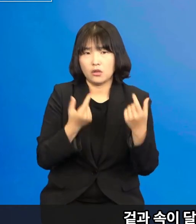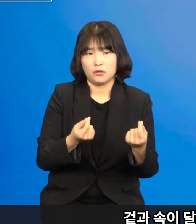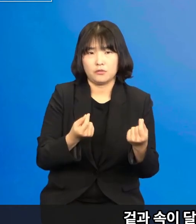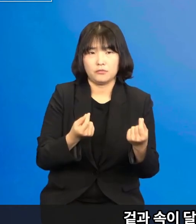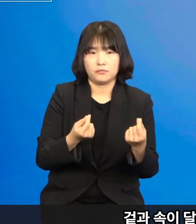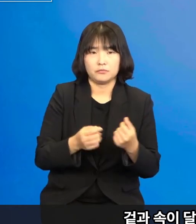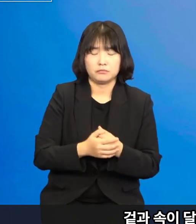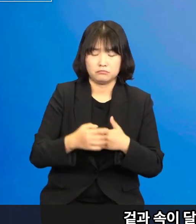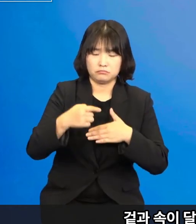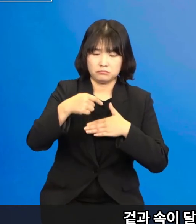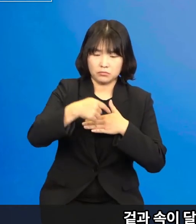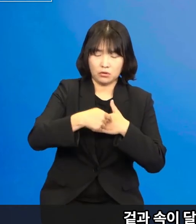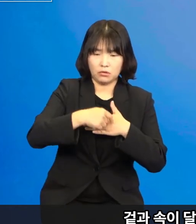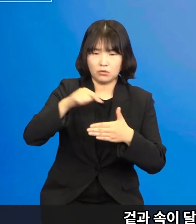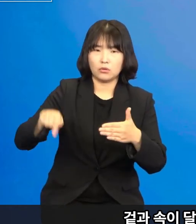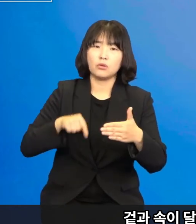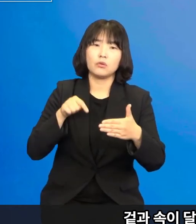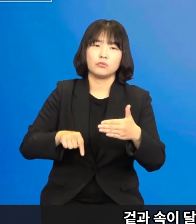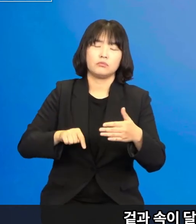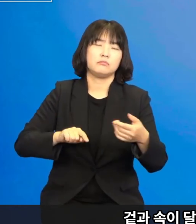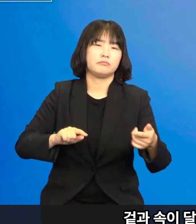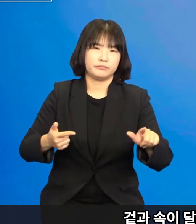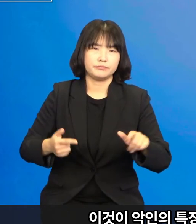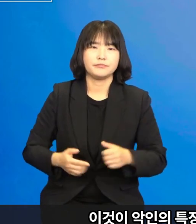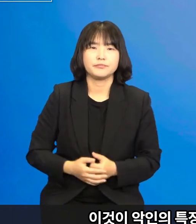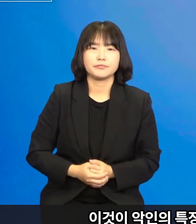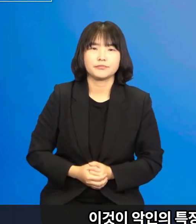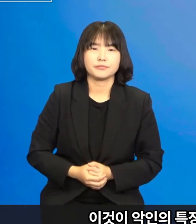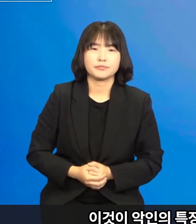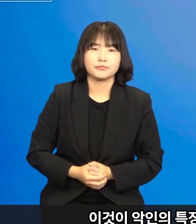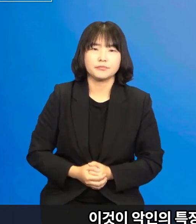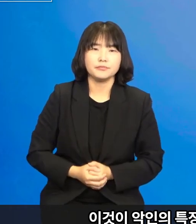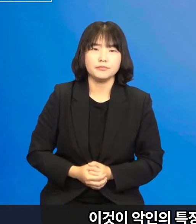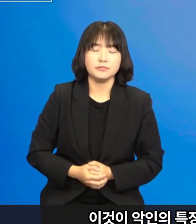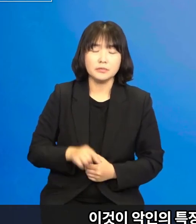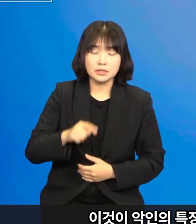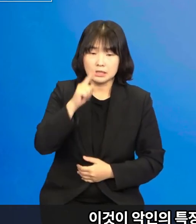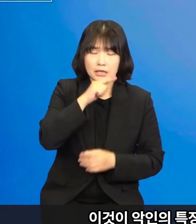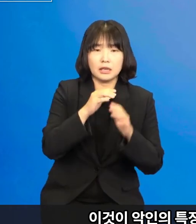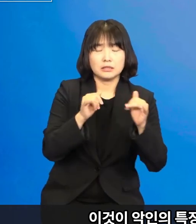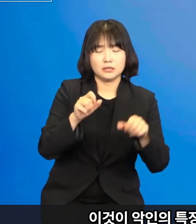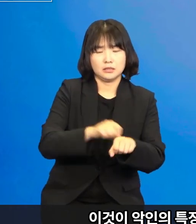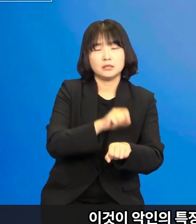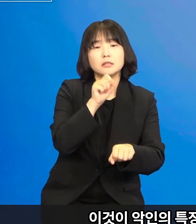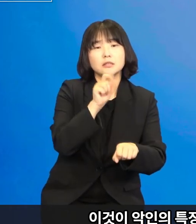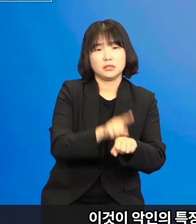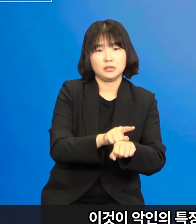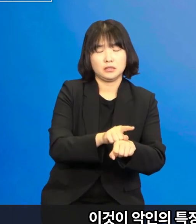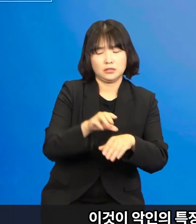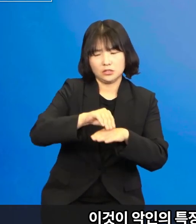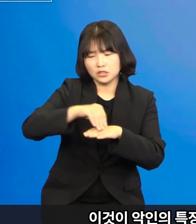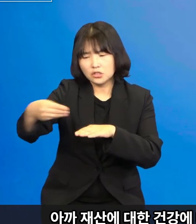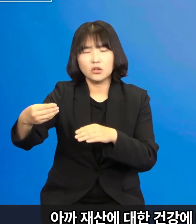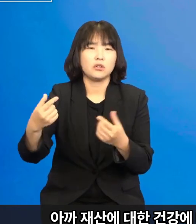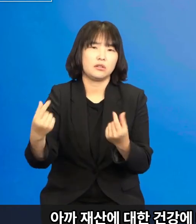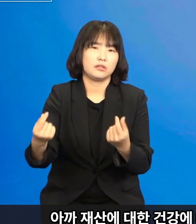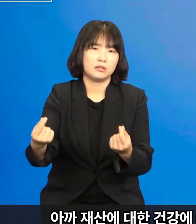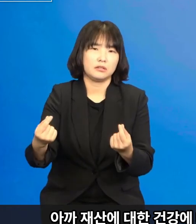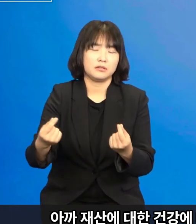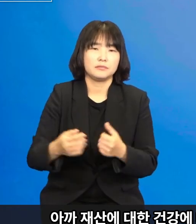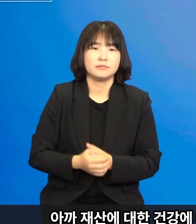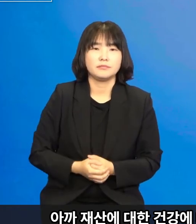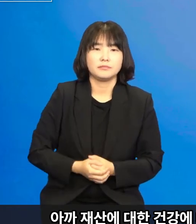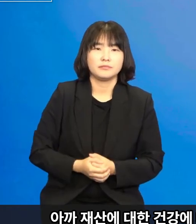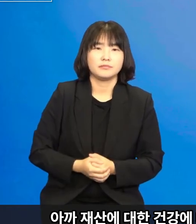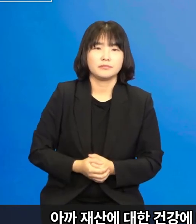속이 달라지게 되는 것입니다. 이것이 악인의 특징이에요. 겨와 같다는 거예요. 아까 이제